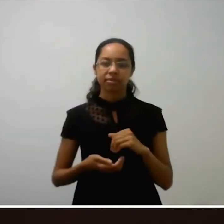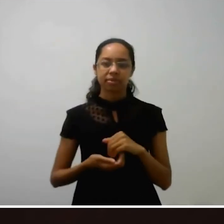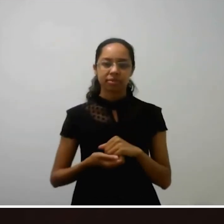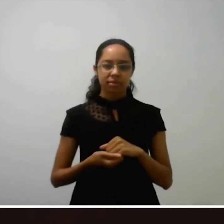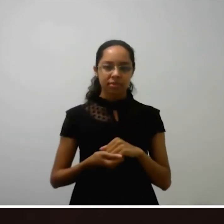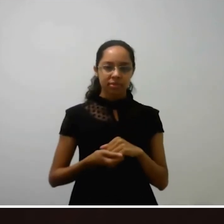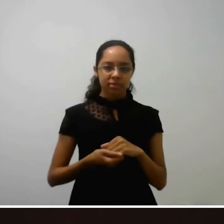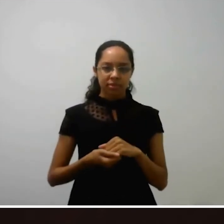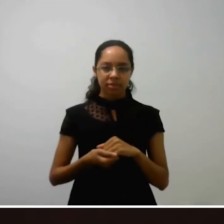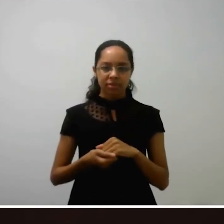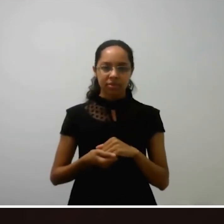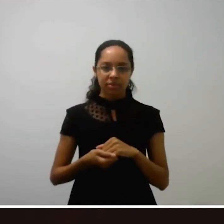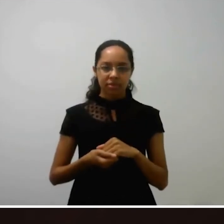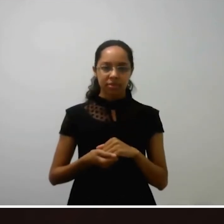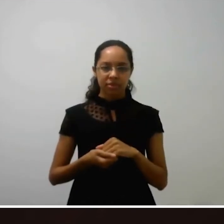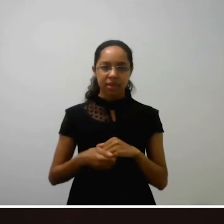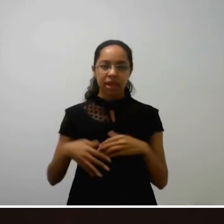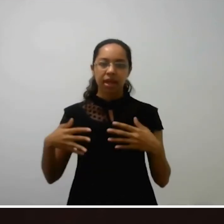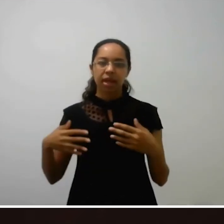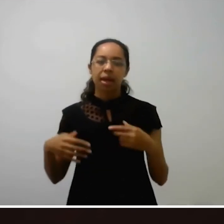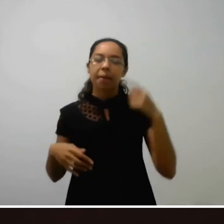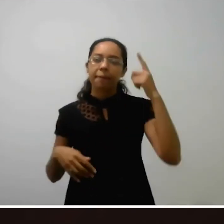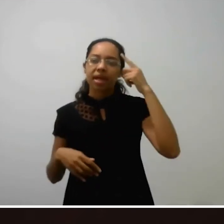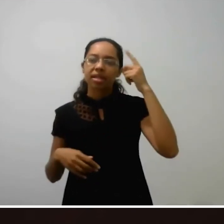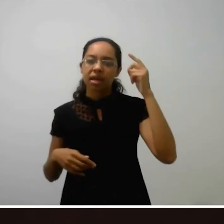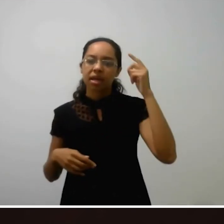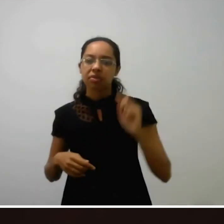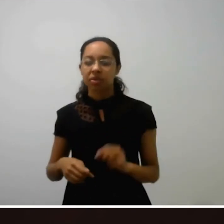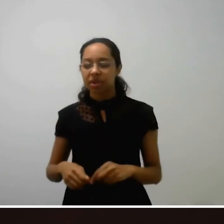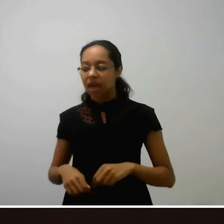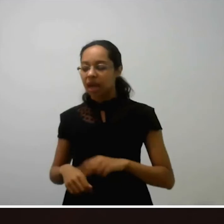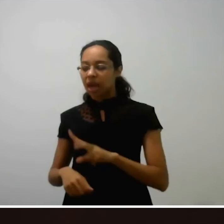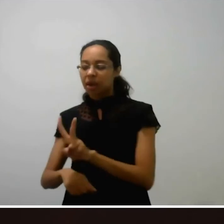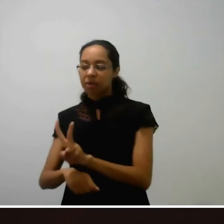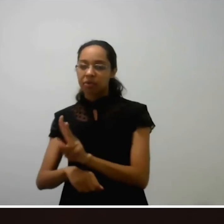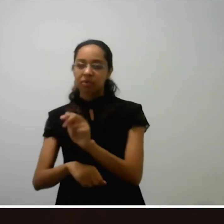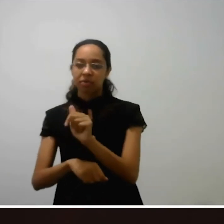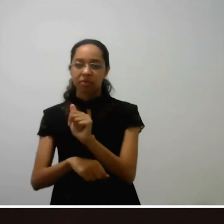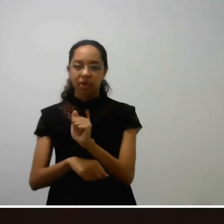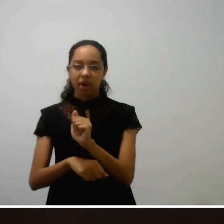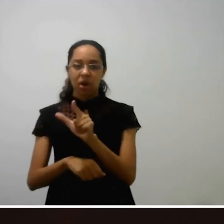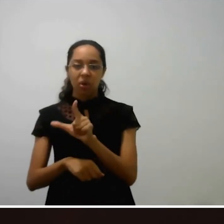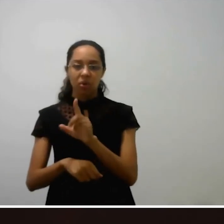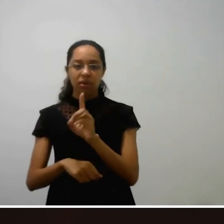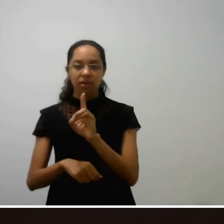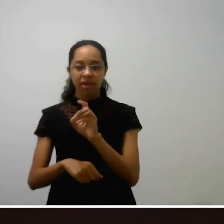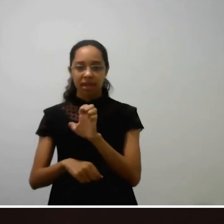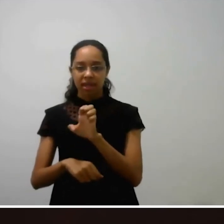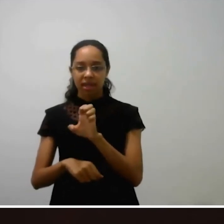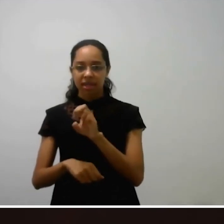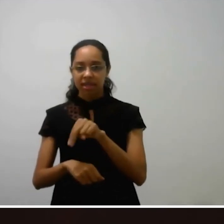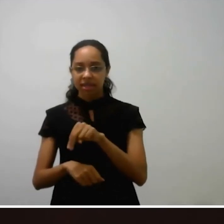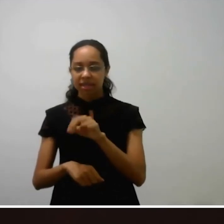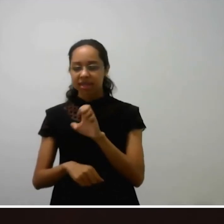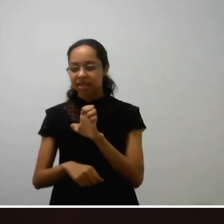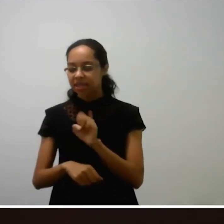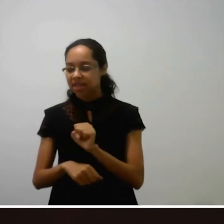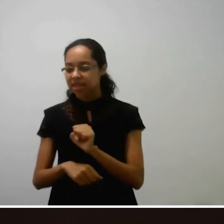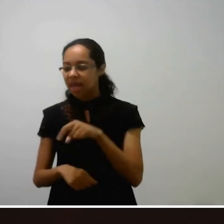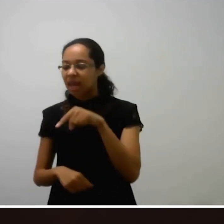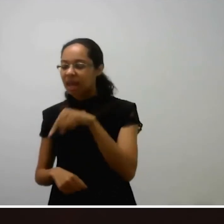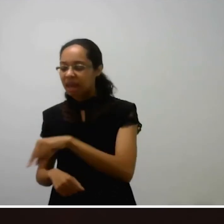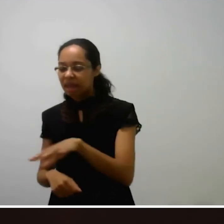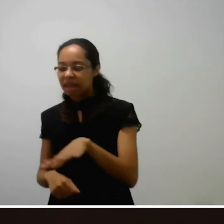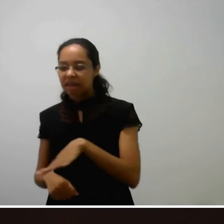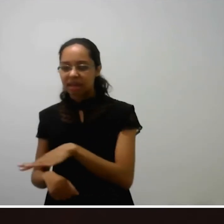puro desses cristãos, recusaram-se a executar a ordem de aniquilação. Eles tinham ordem de aniquilar, né, os valdenses